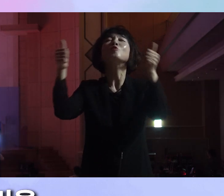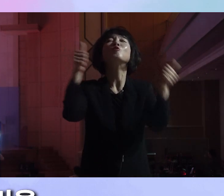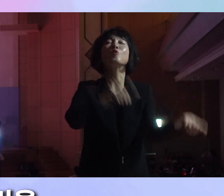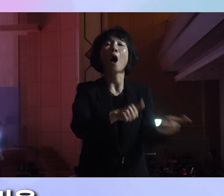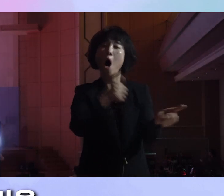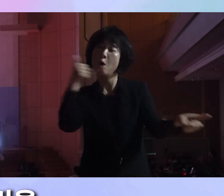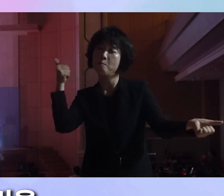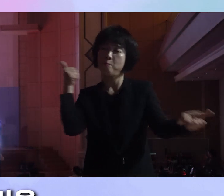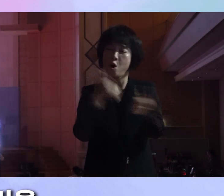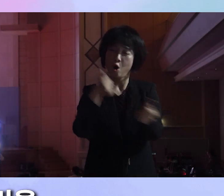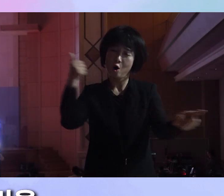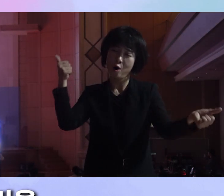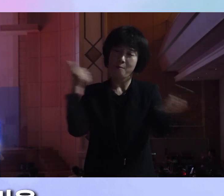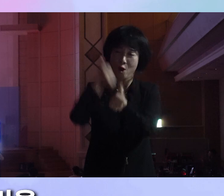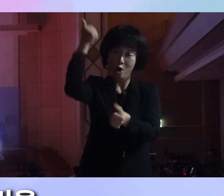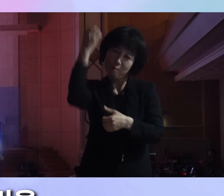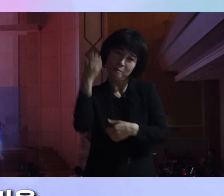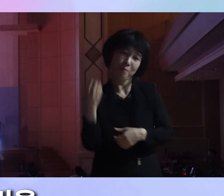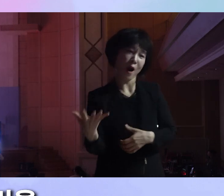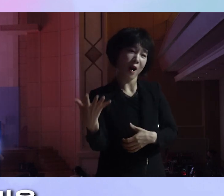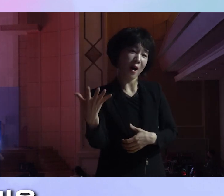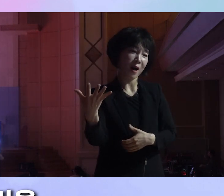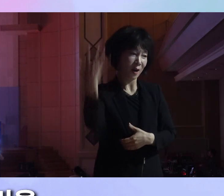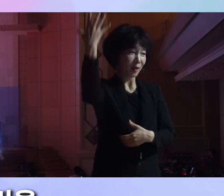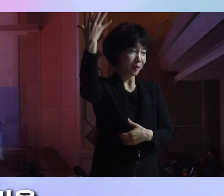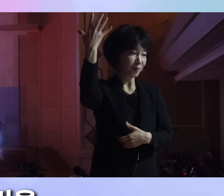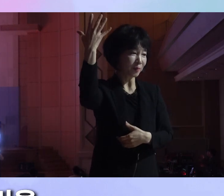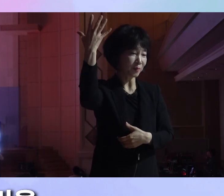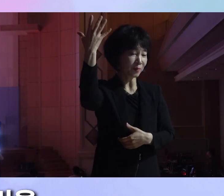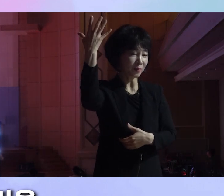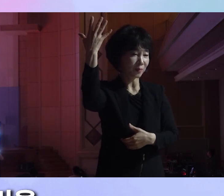죽음 이기고